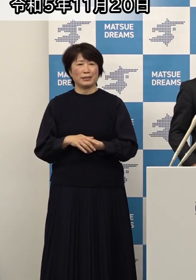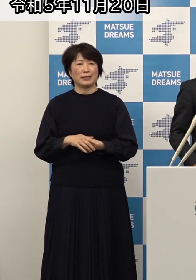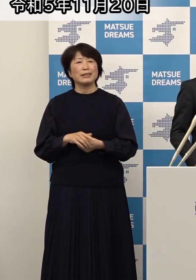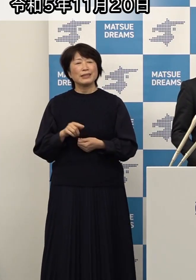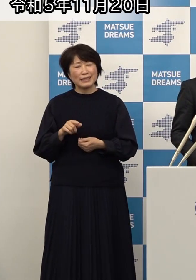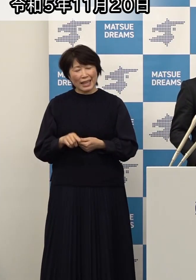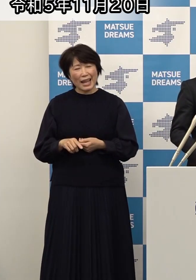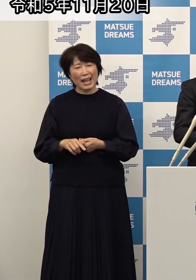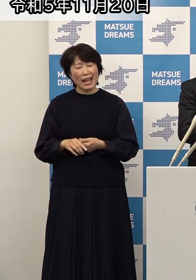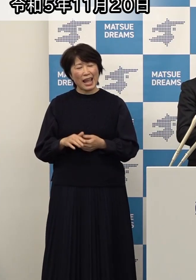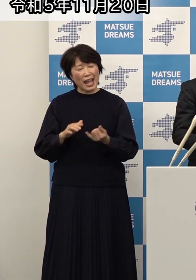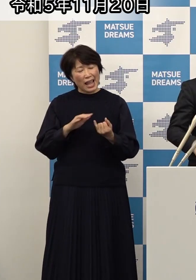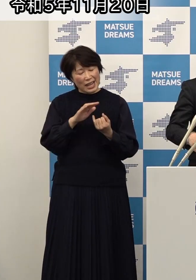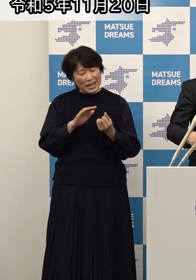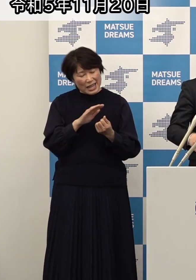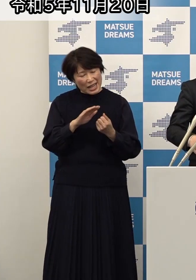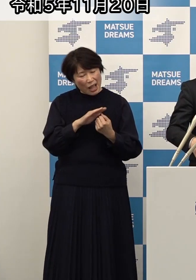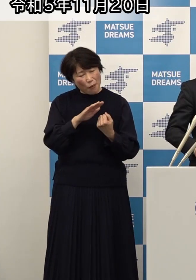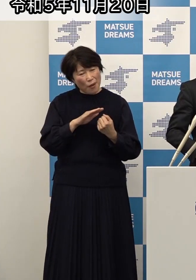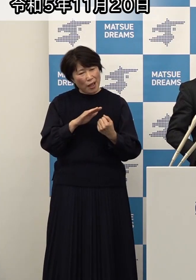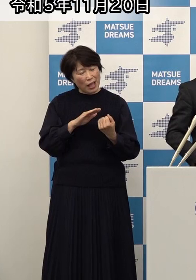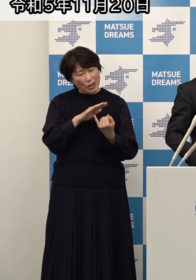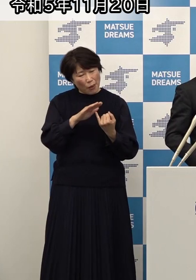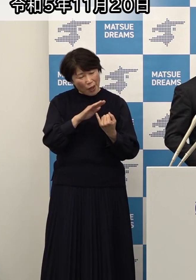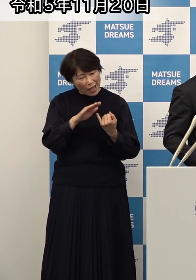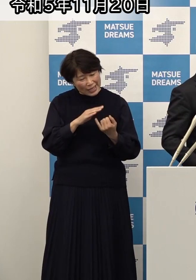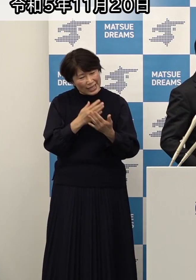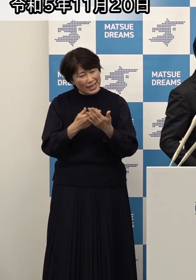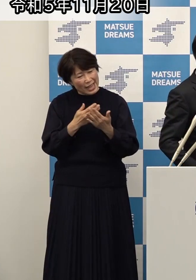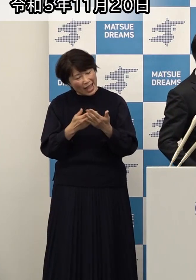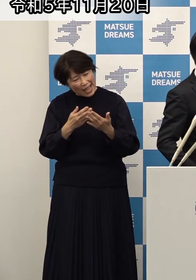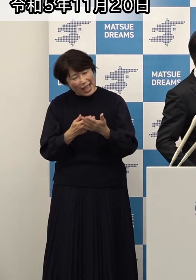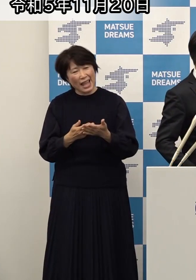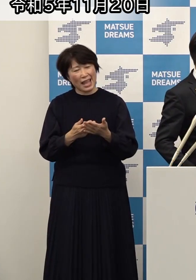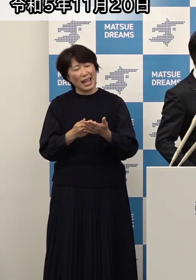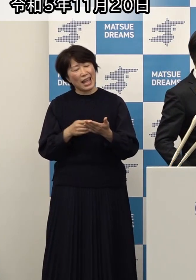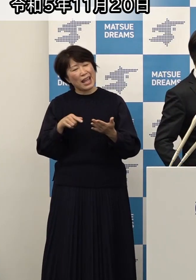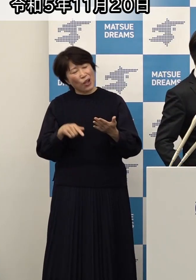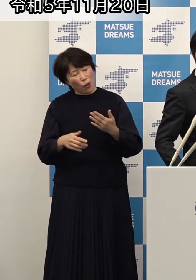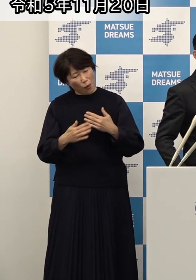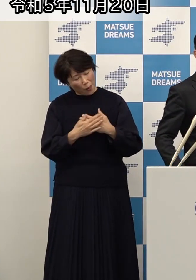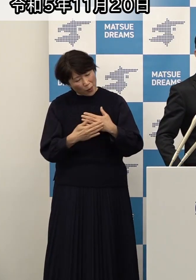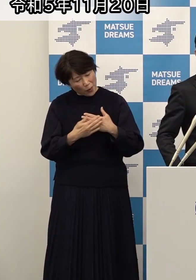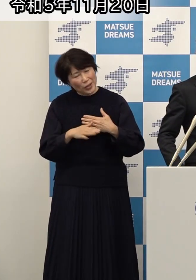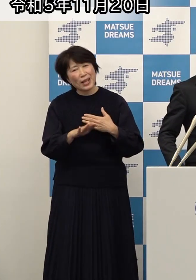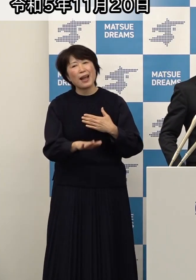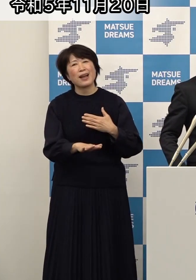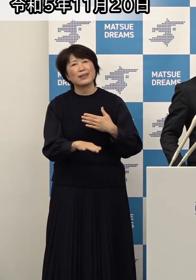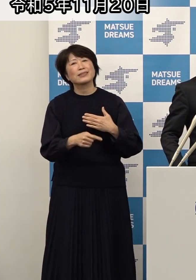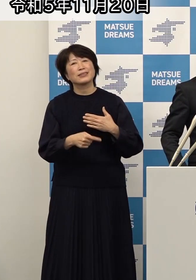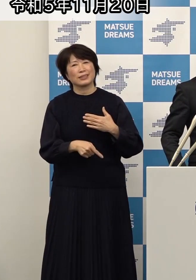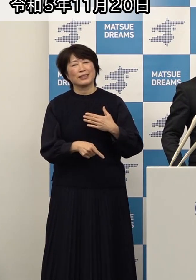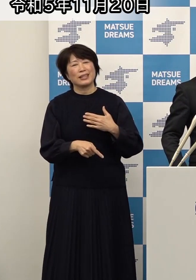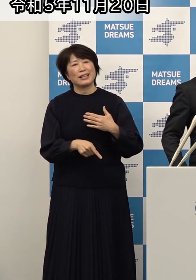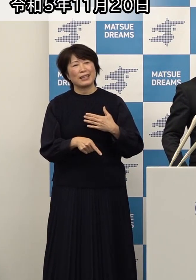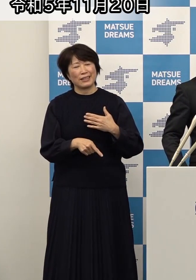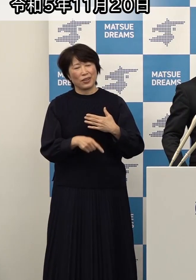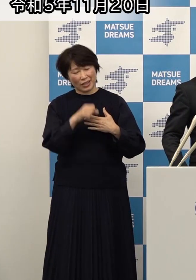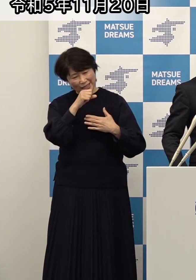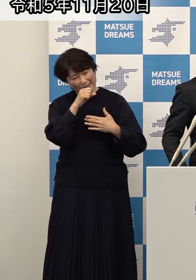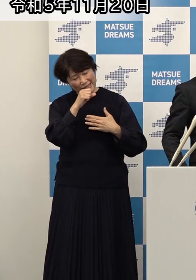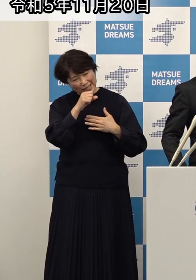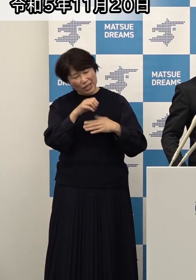クターにしてですね、キャラクターをプリントしたレジゴミ袋を作ろうということで、今回そのレジゴミ袋